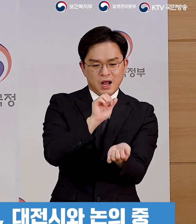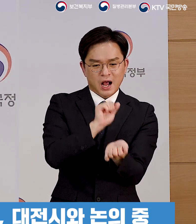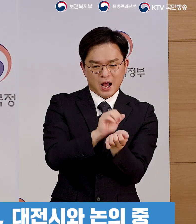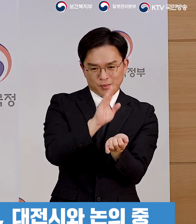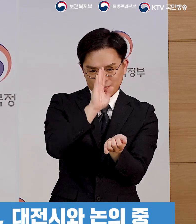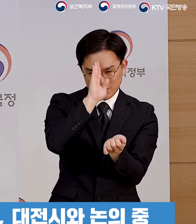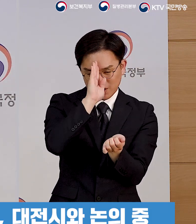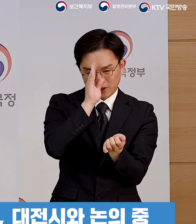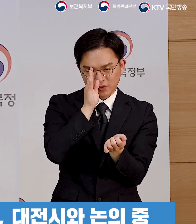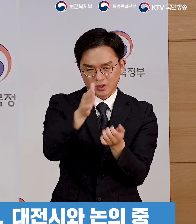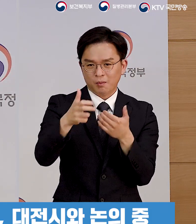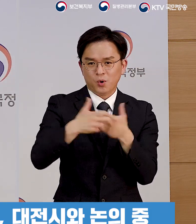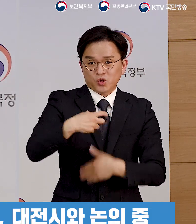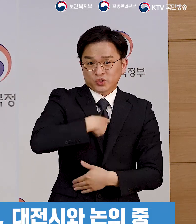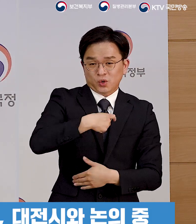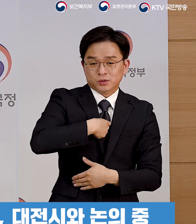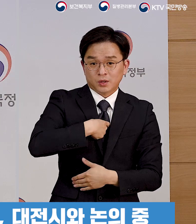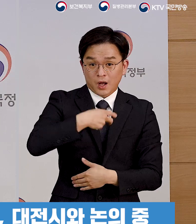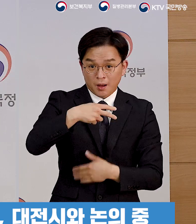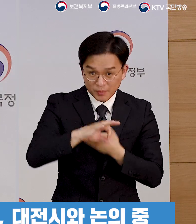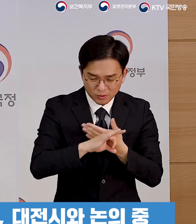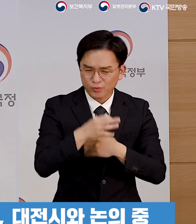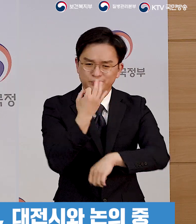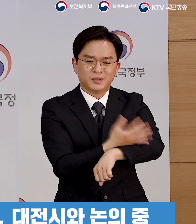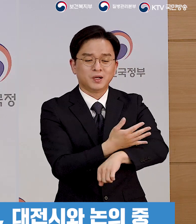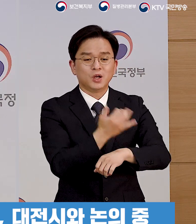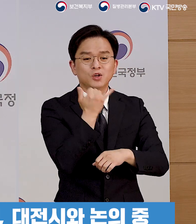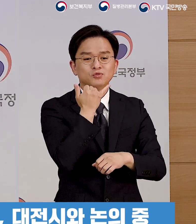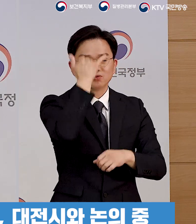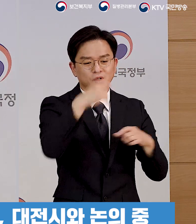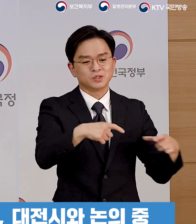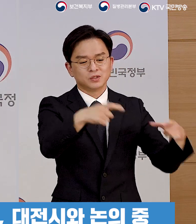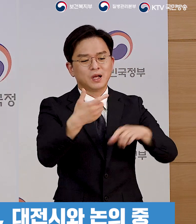수 있는 병상은 저희들이 확보를 하고 있는 그런 이제 상태입니다.